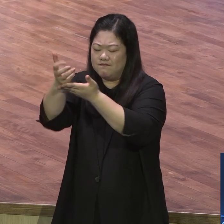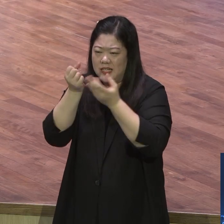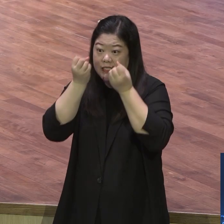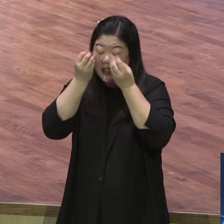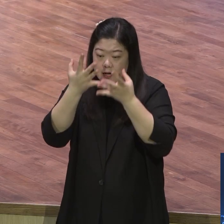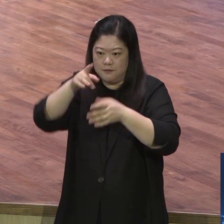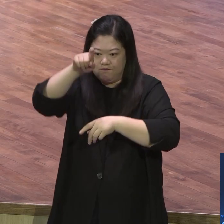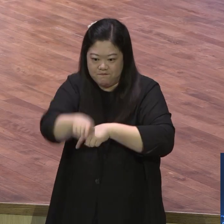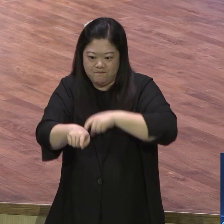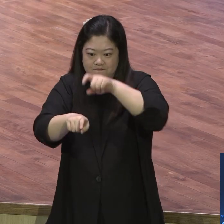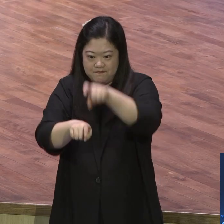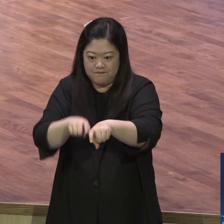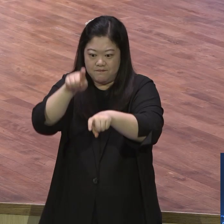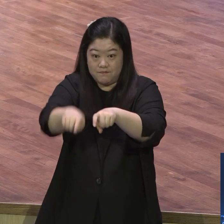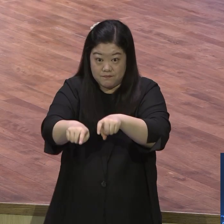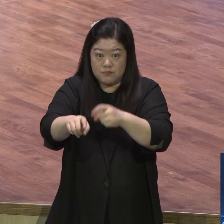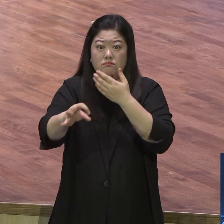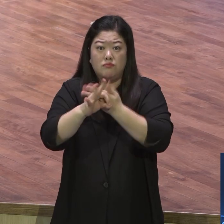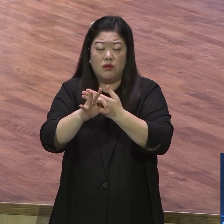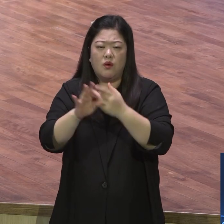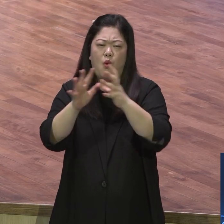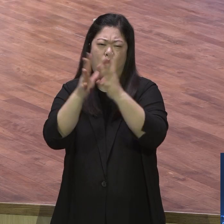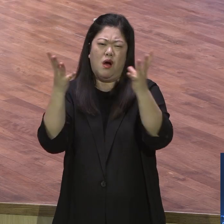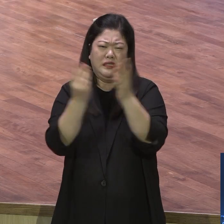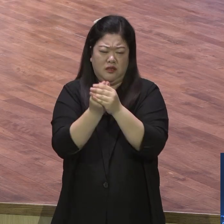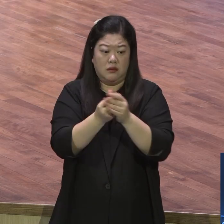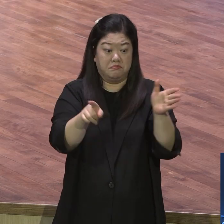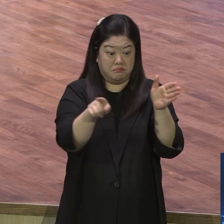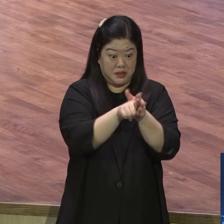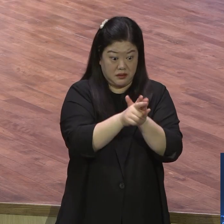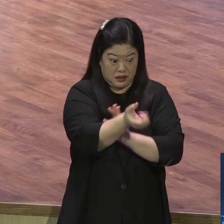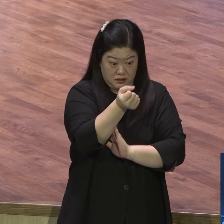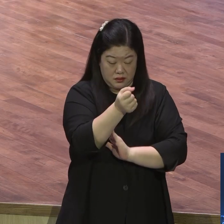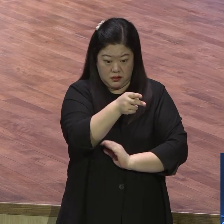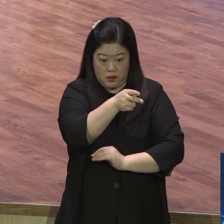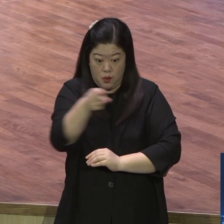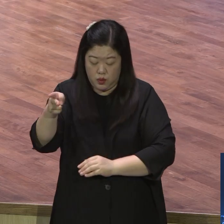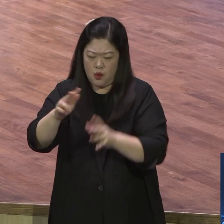절대 응답을 주신다는 것입니다 절대 믿음 절대 응답